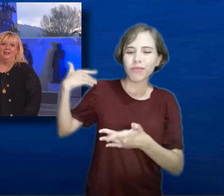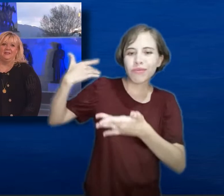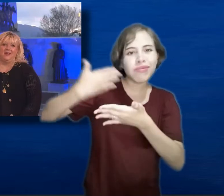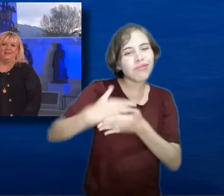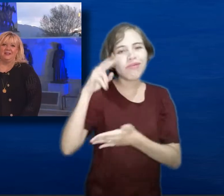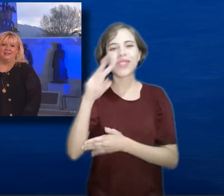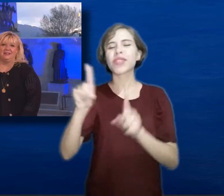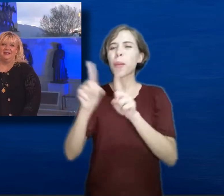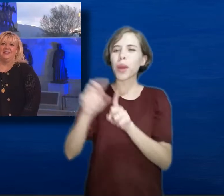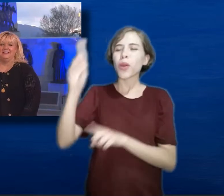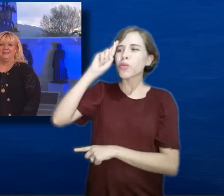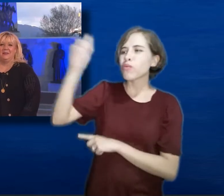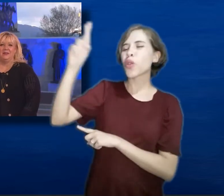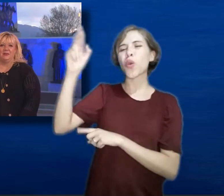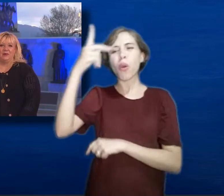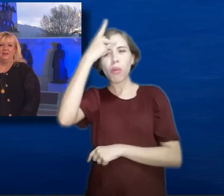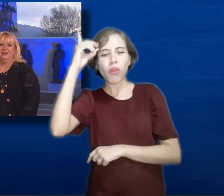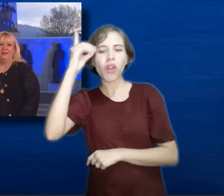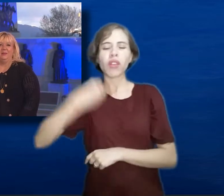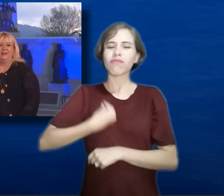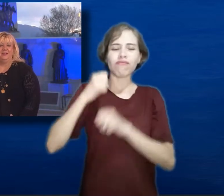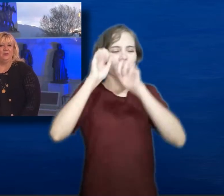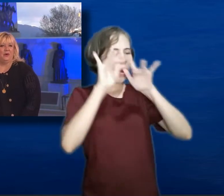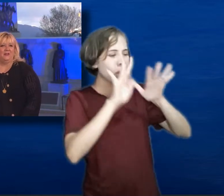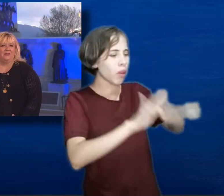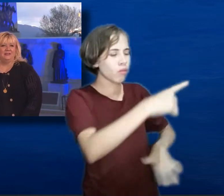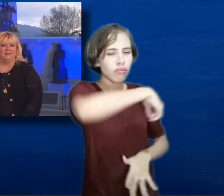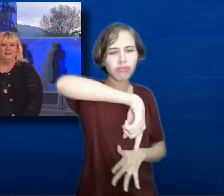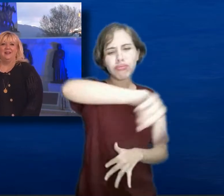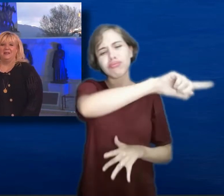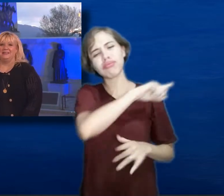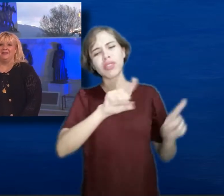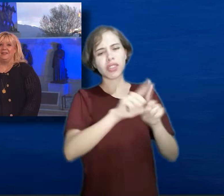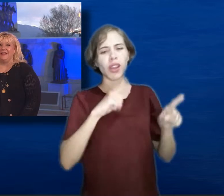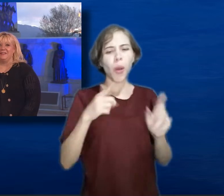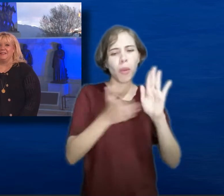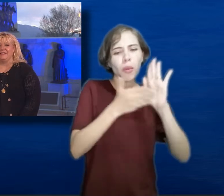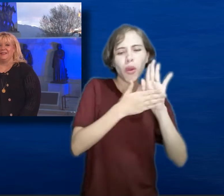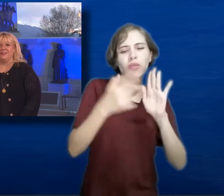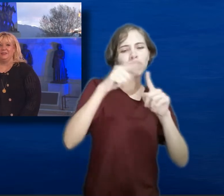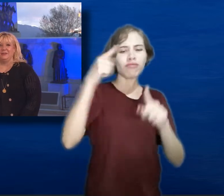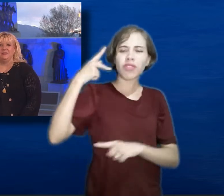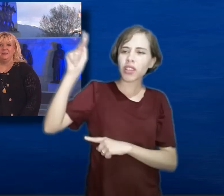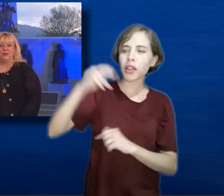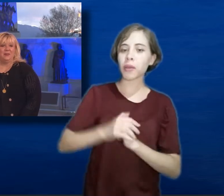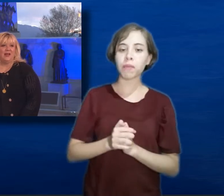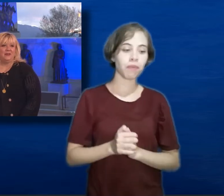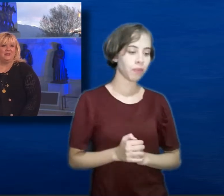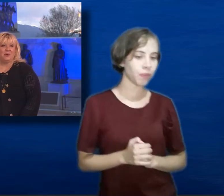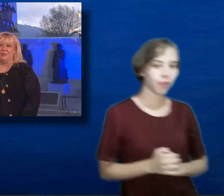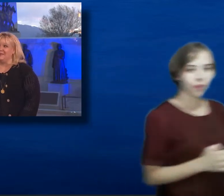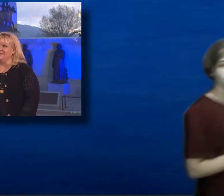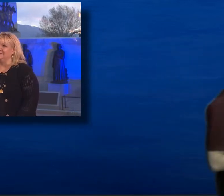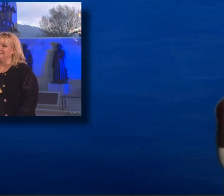tudo o que eles fizeram. Uma visão divina instilada pelo Senhor em profetas vivos abençoou a vida de seus filhos